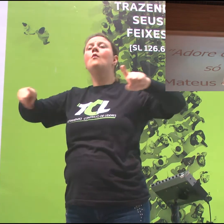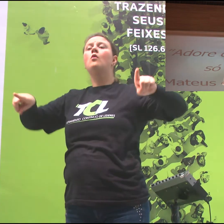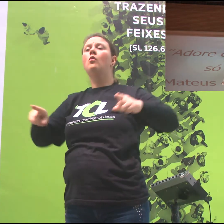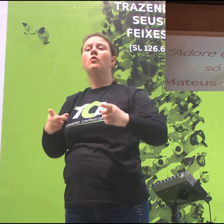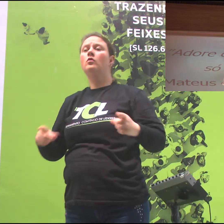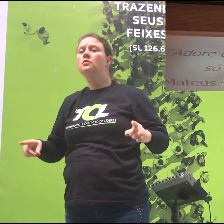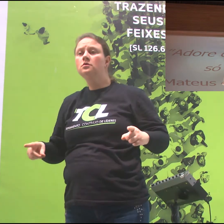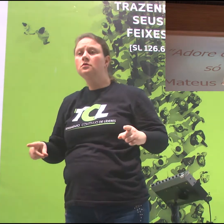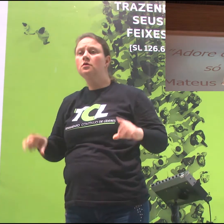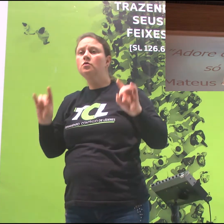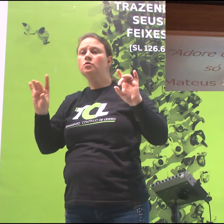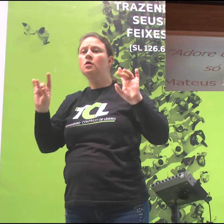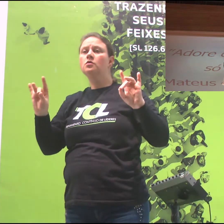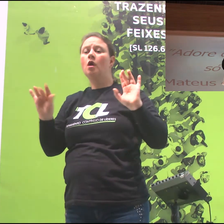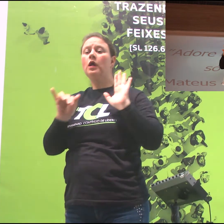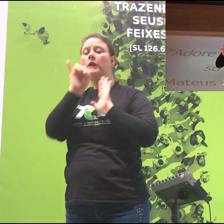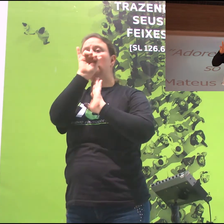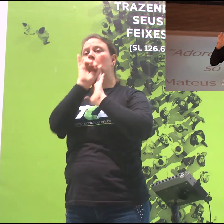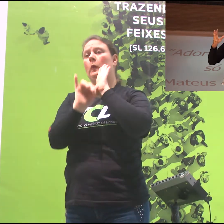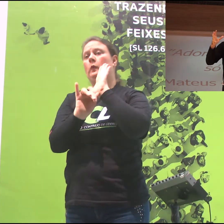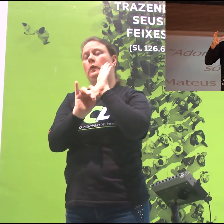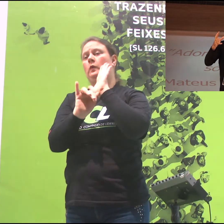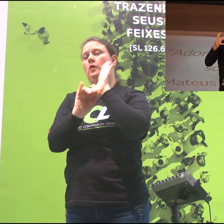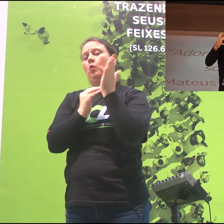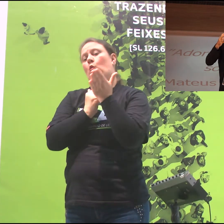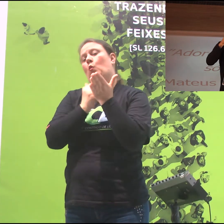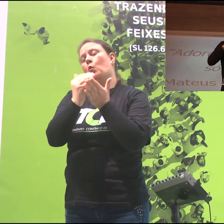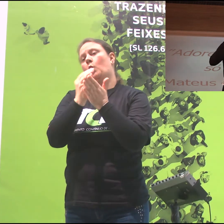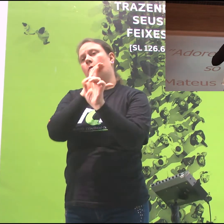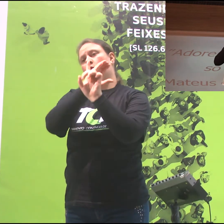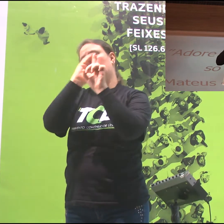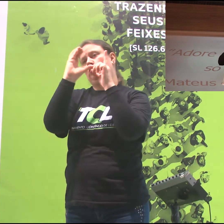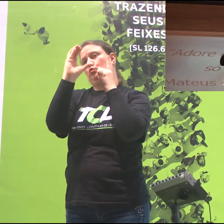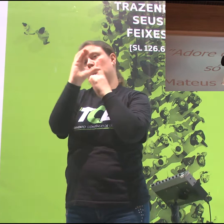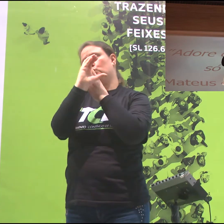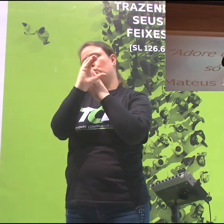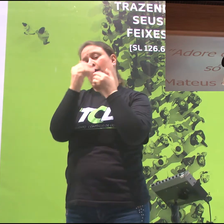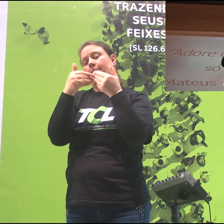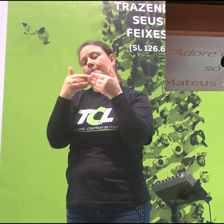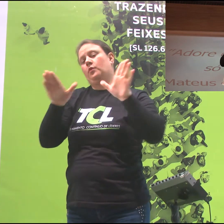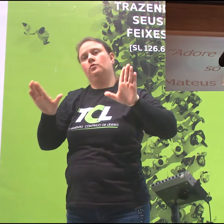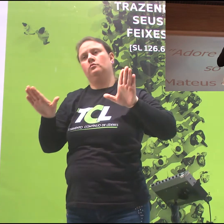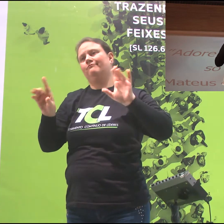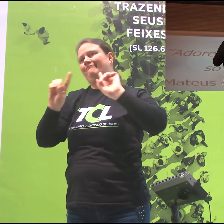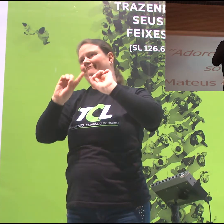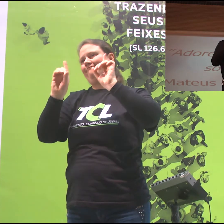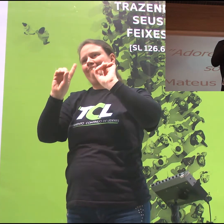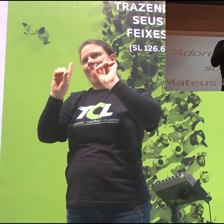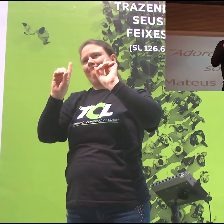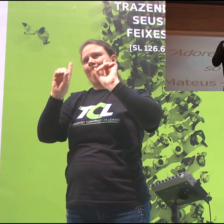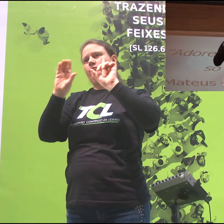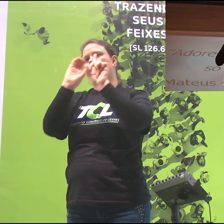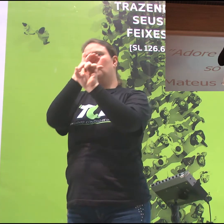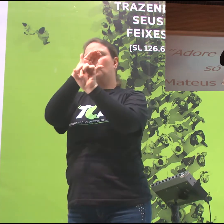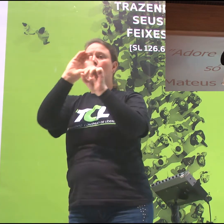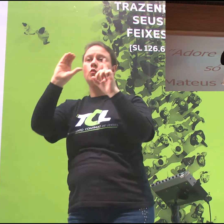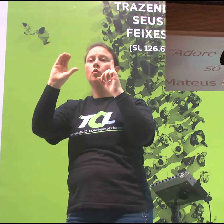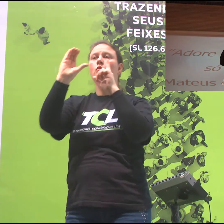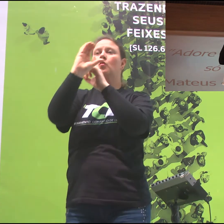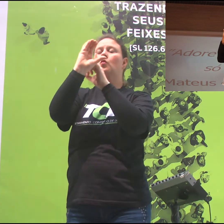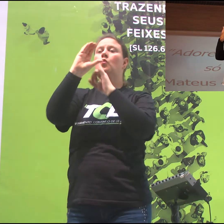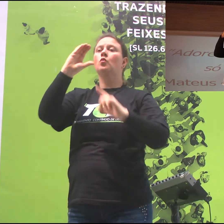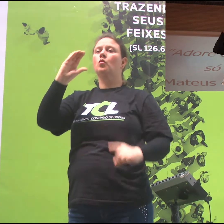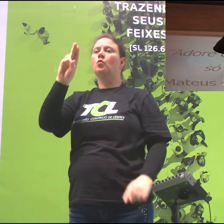né? Ela não é só a parte inicial de um culto, que a palavra culto também é traduzida